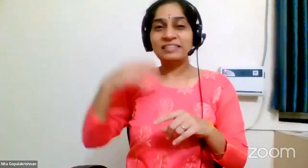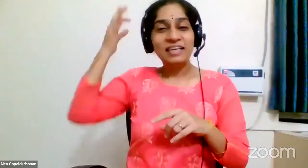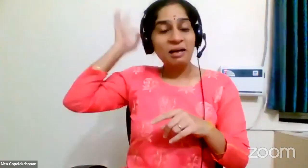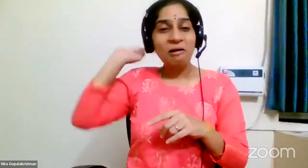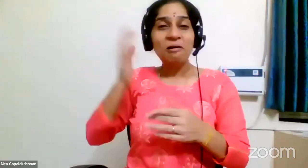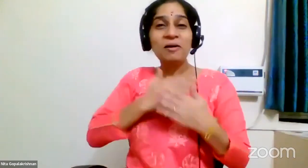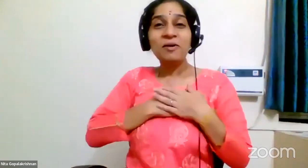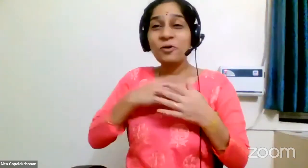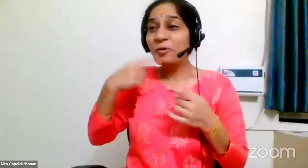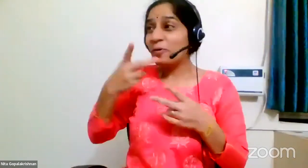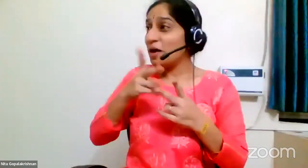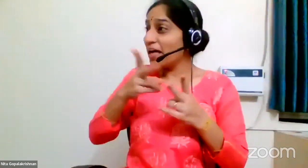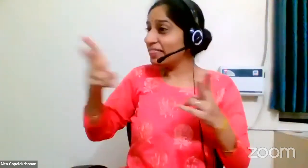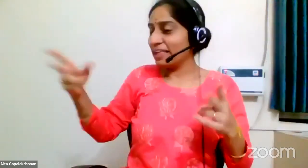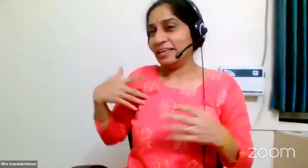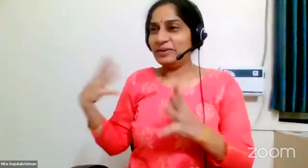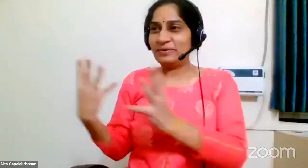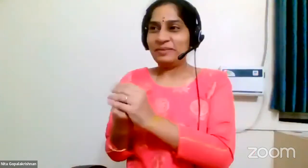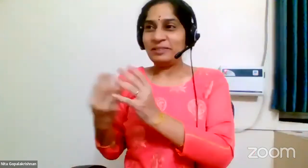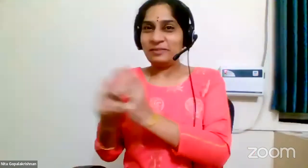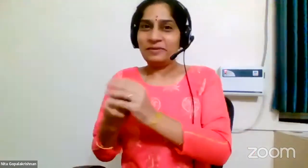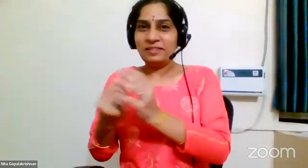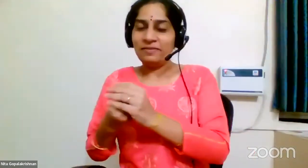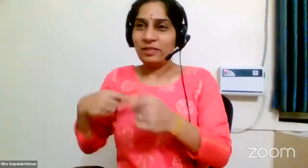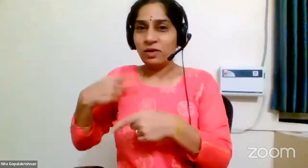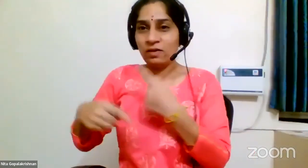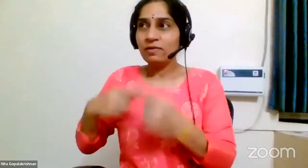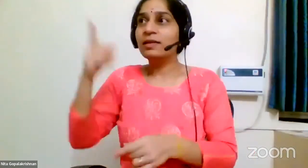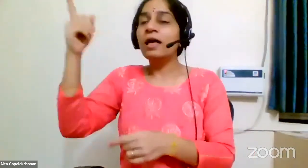हैं और वो आपके साथ ठगी कर देंगे।